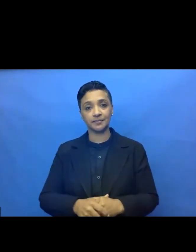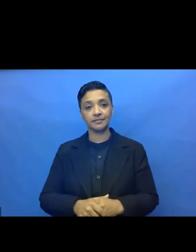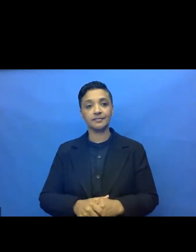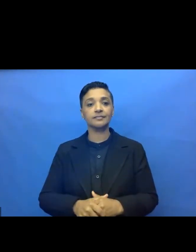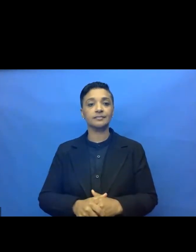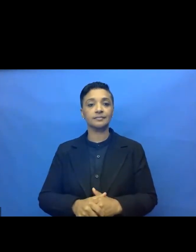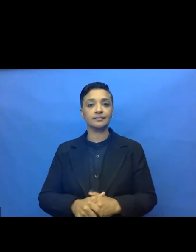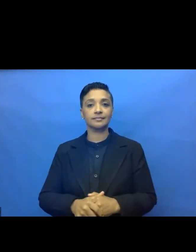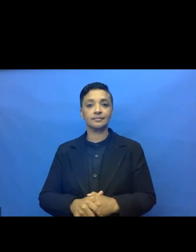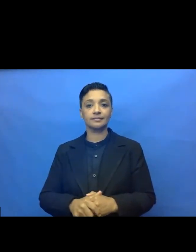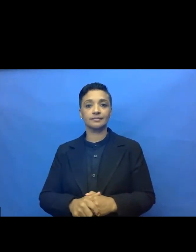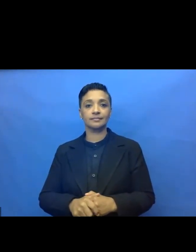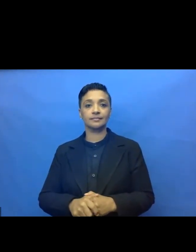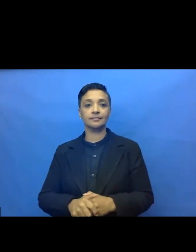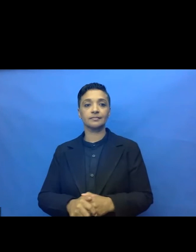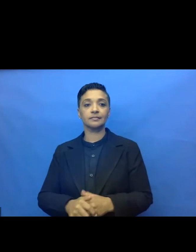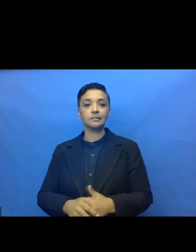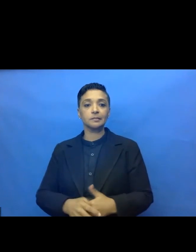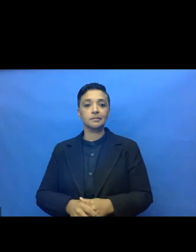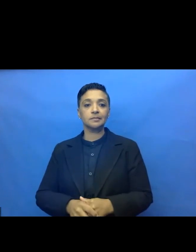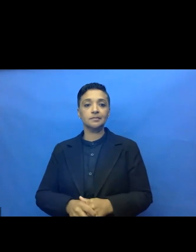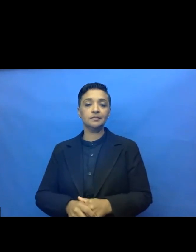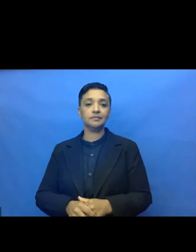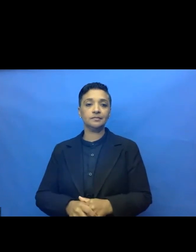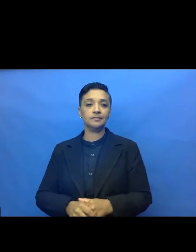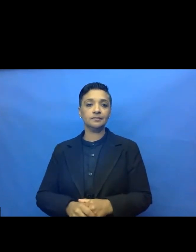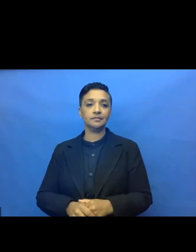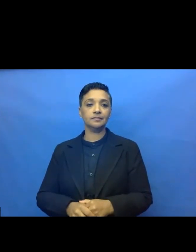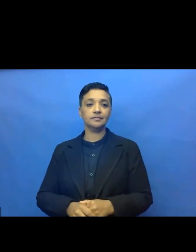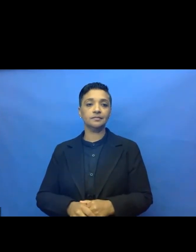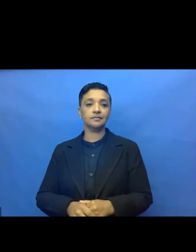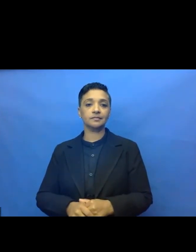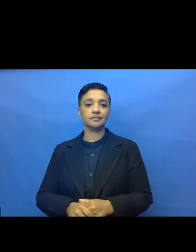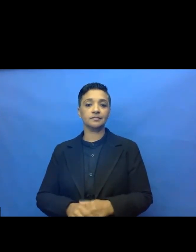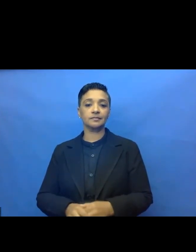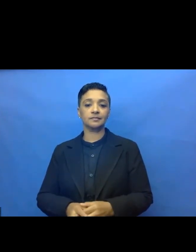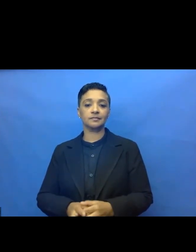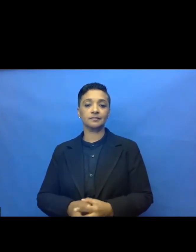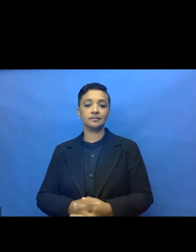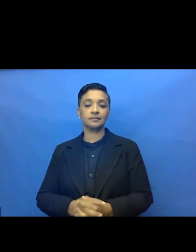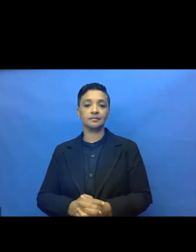pourrez parler, vous aimeriez parler de la part du gouvernement, de la situation?